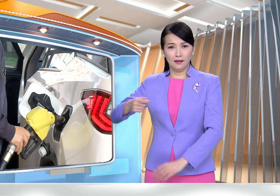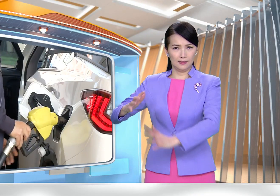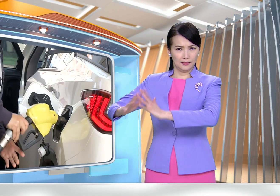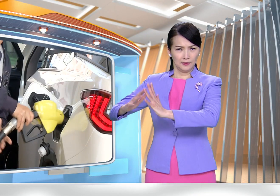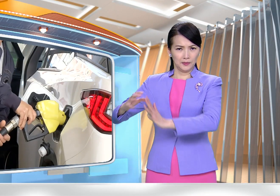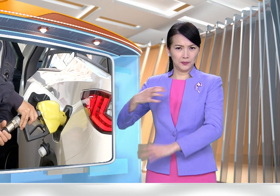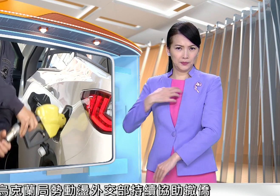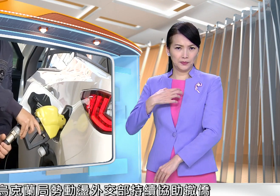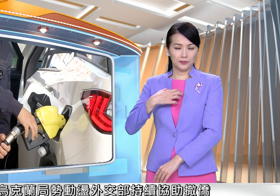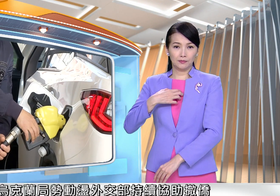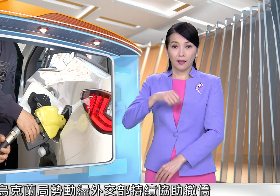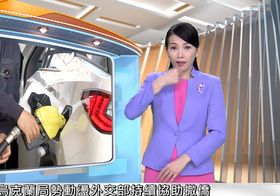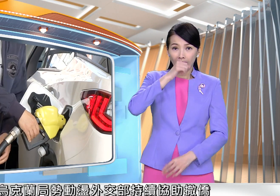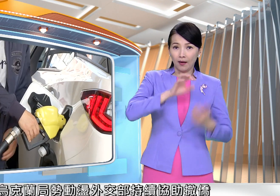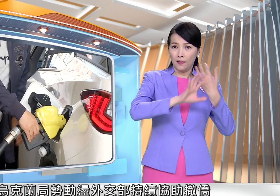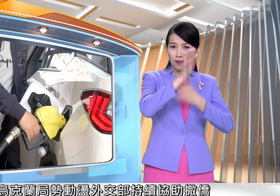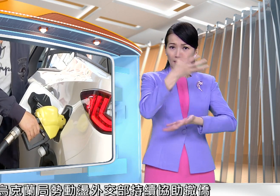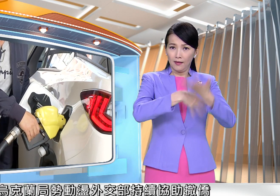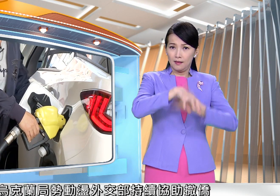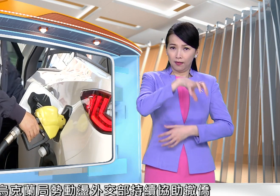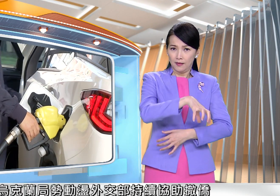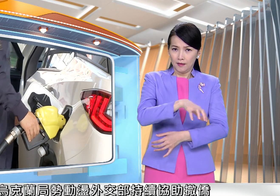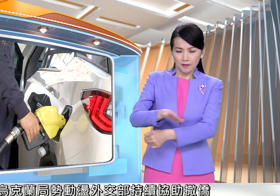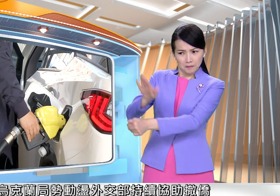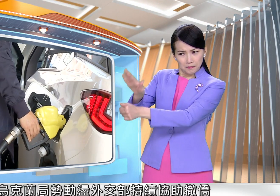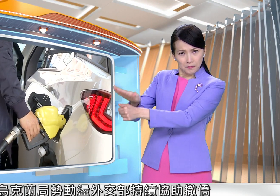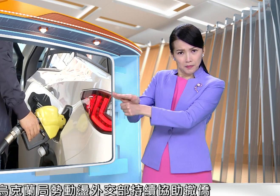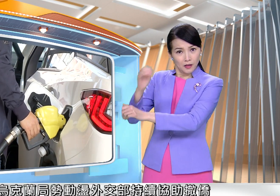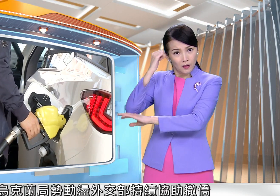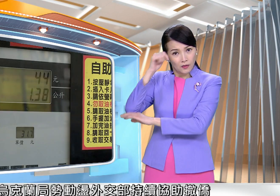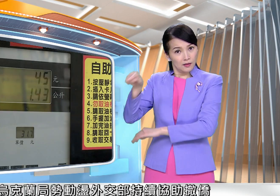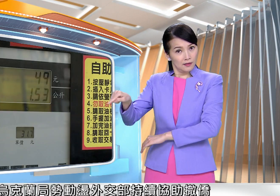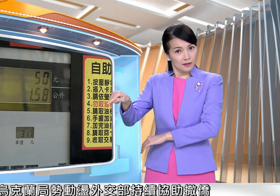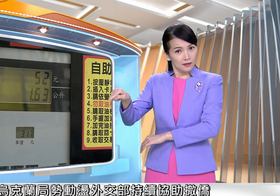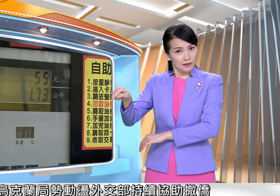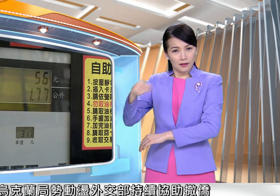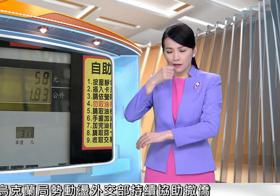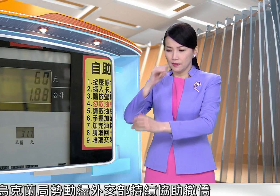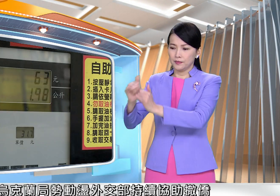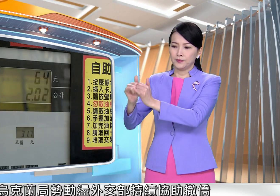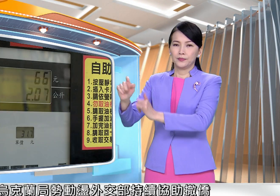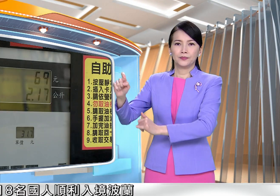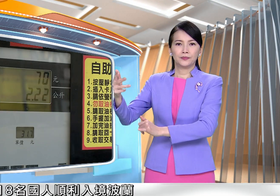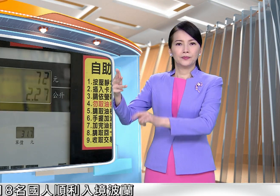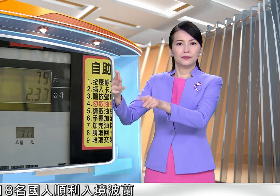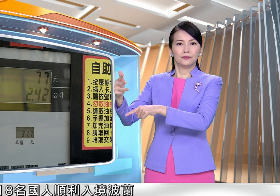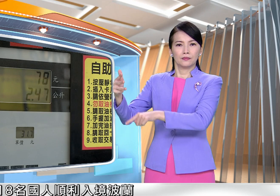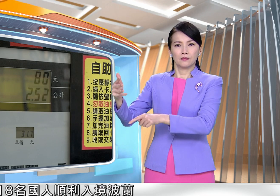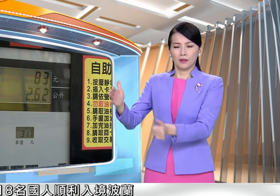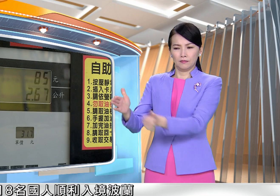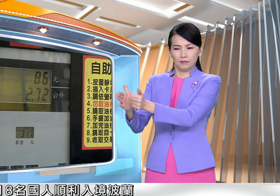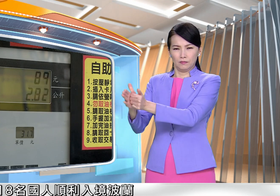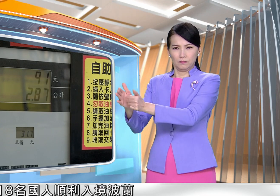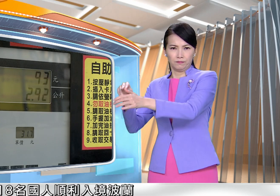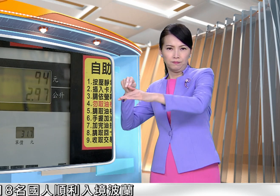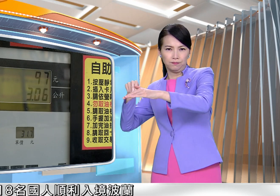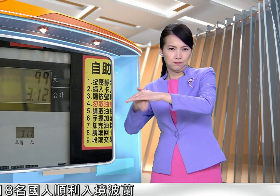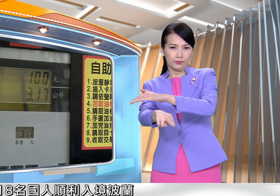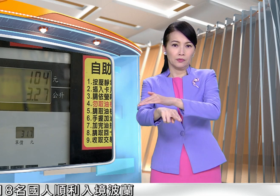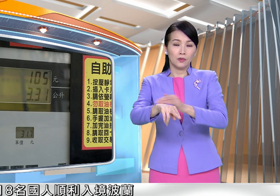乌克兰局势动荡，外交部持续协助撤侨，18名国人顺利入境波兰，